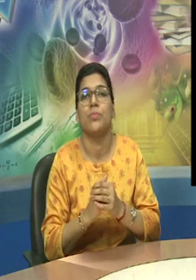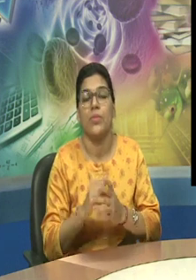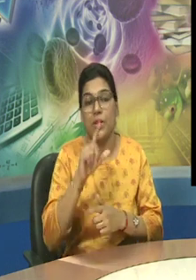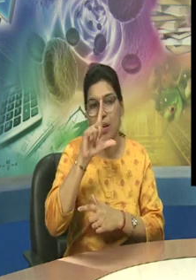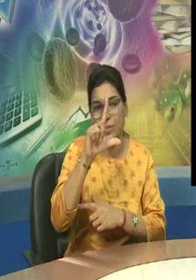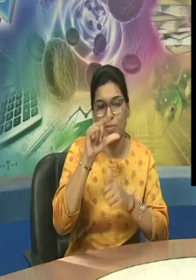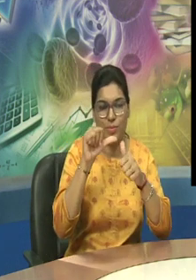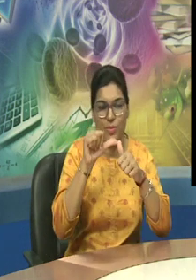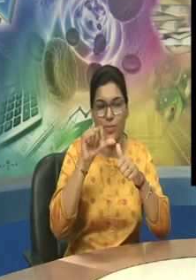कबीर ने